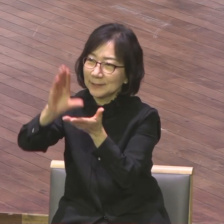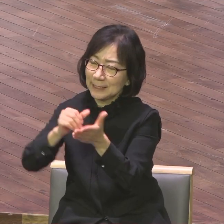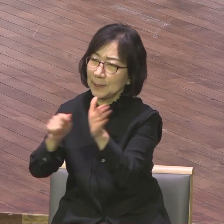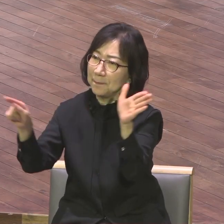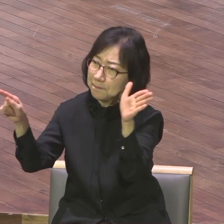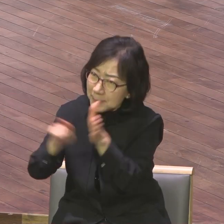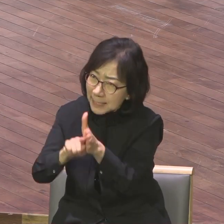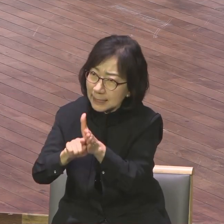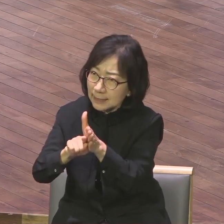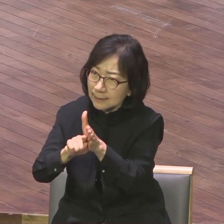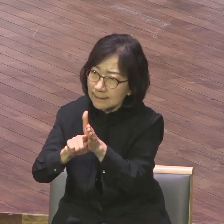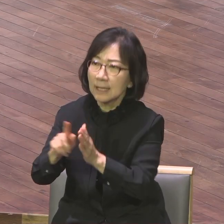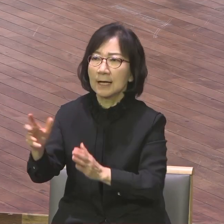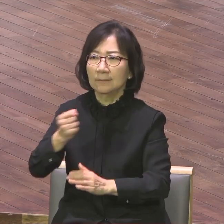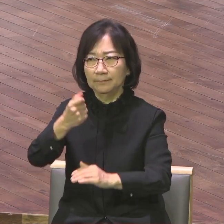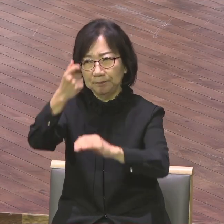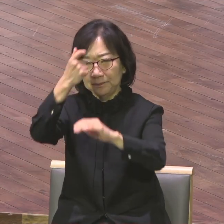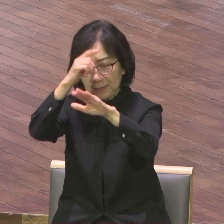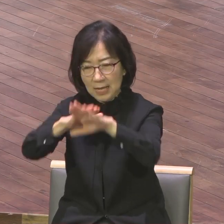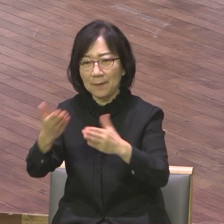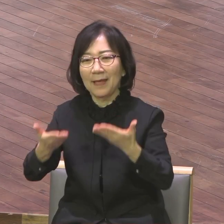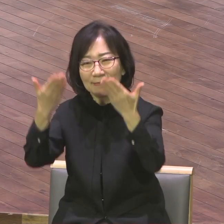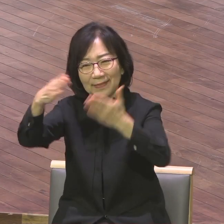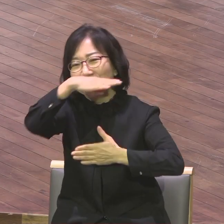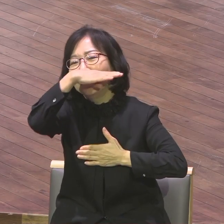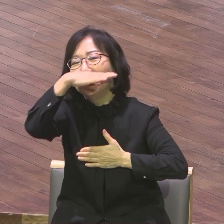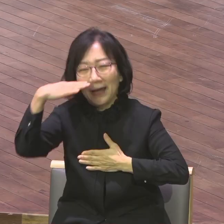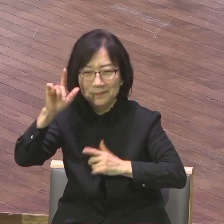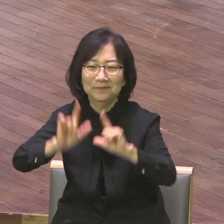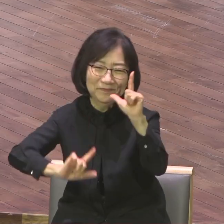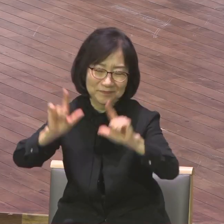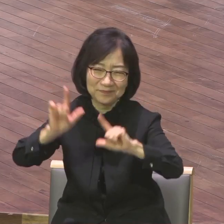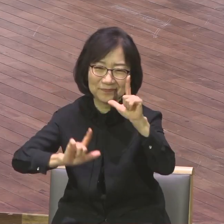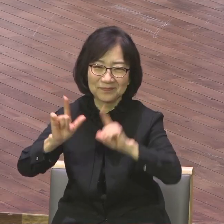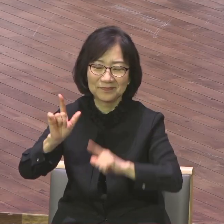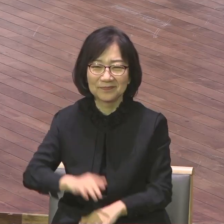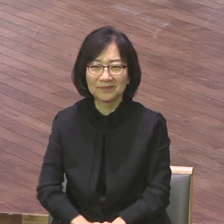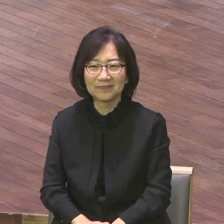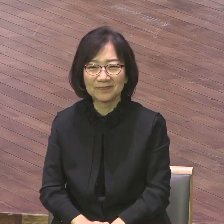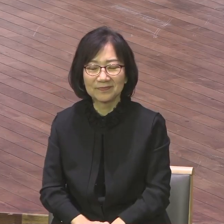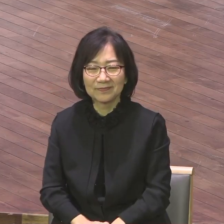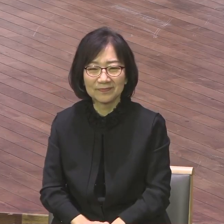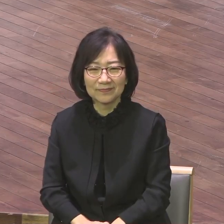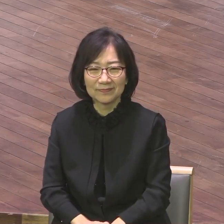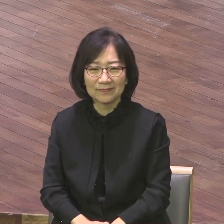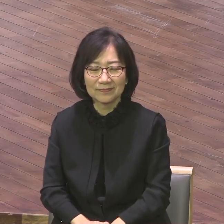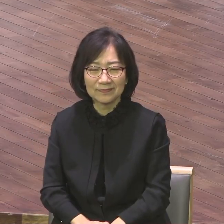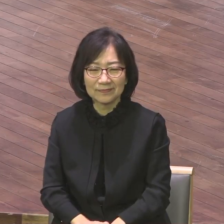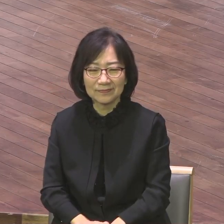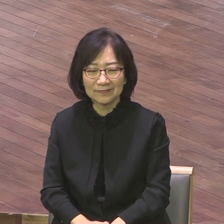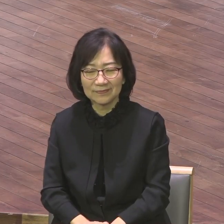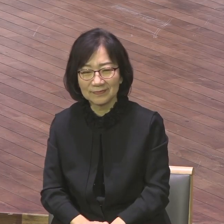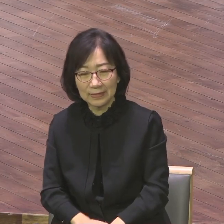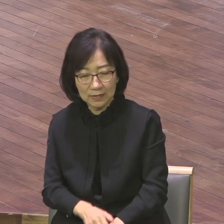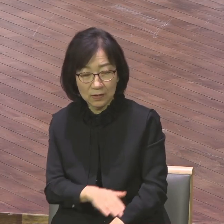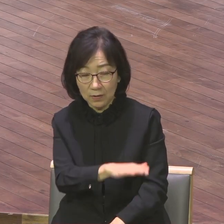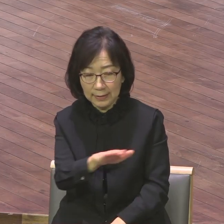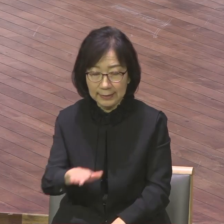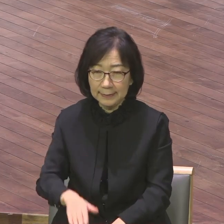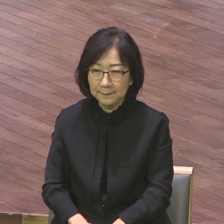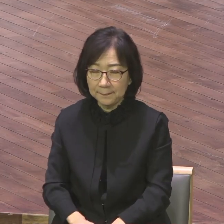가지고 예배하는 것이 참 예배의 본질이다. 그러면서 참되게 예배하는